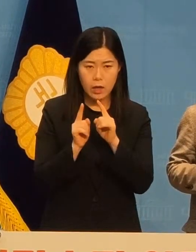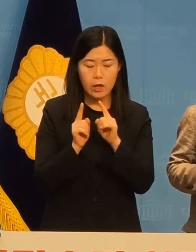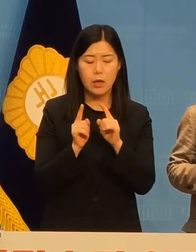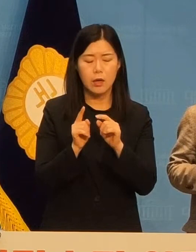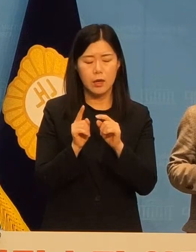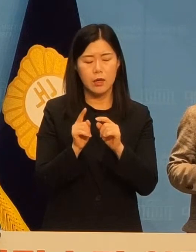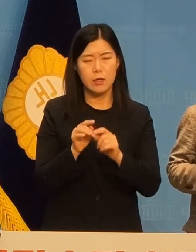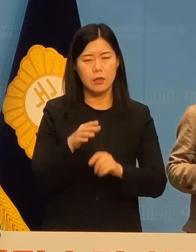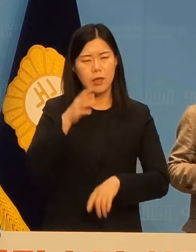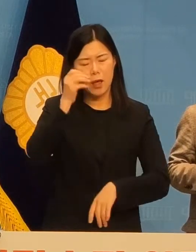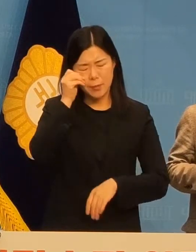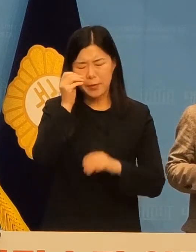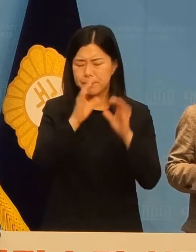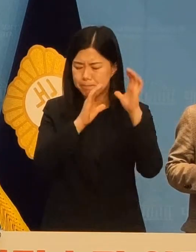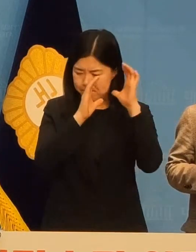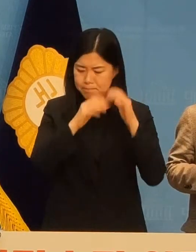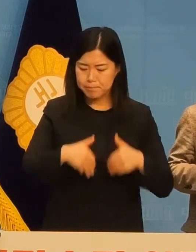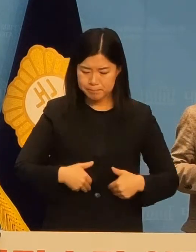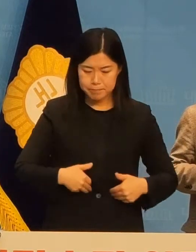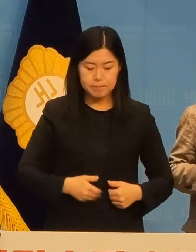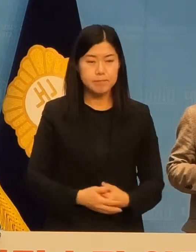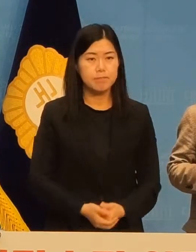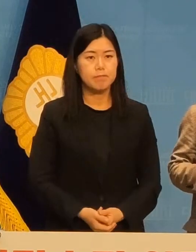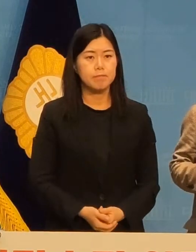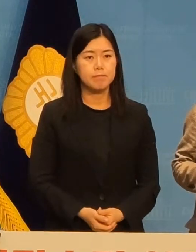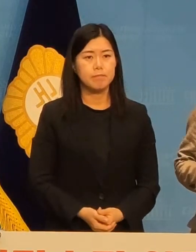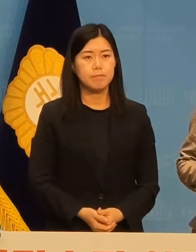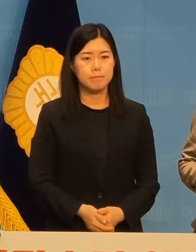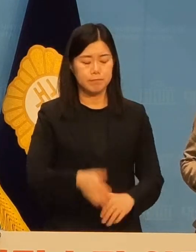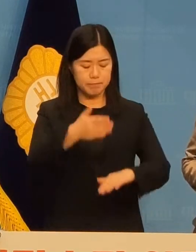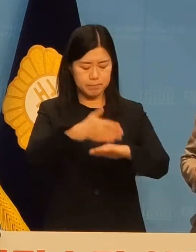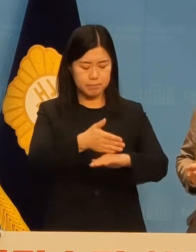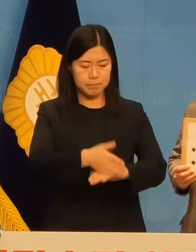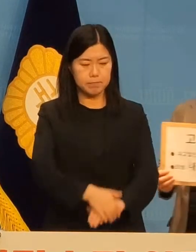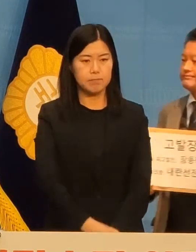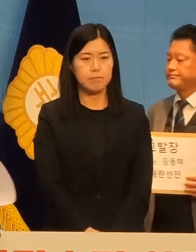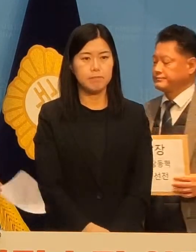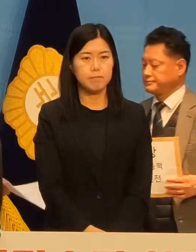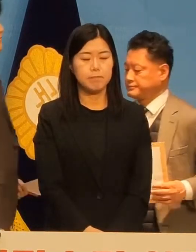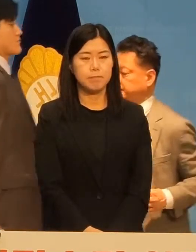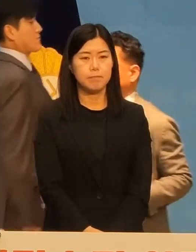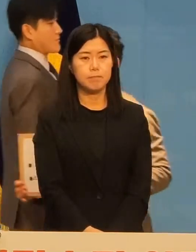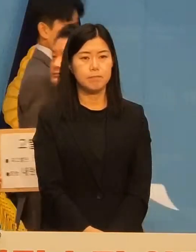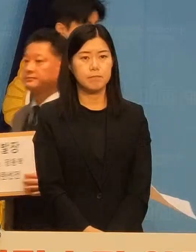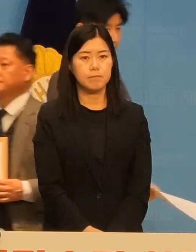제발 들어주시기 바랍니다. 감사합니다.